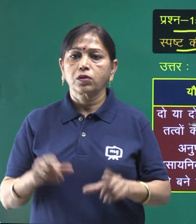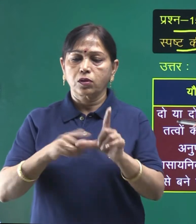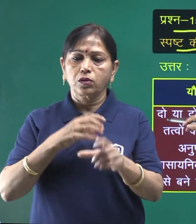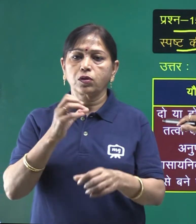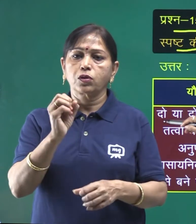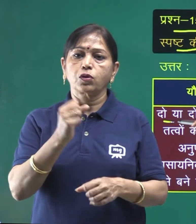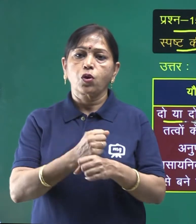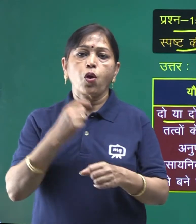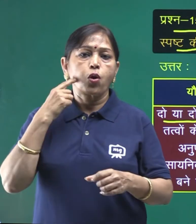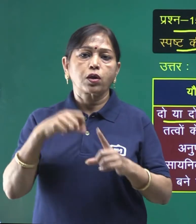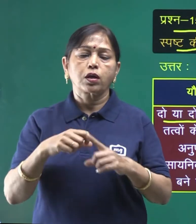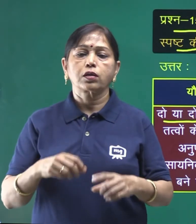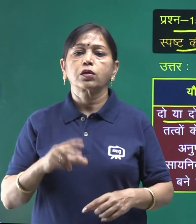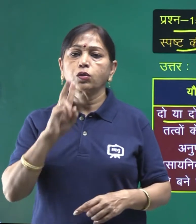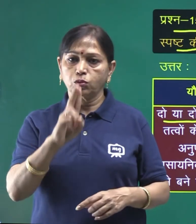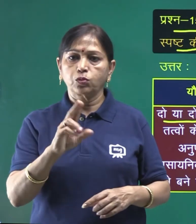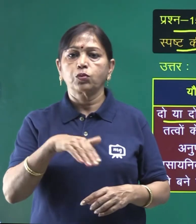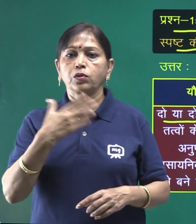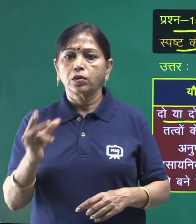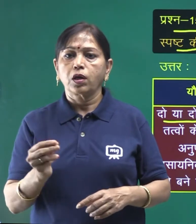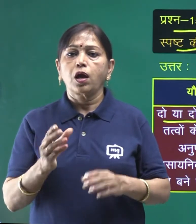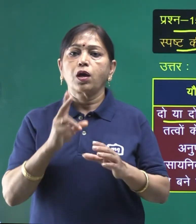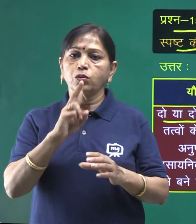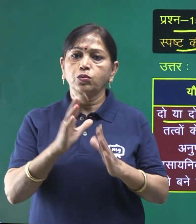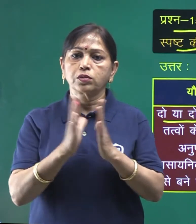यौगिक 2 या 2 से अधिक